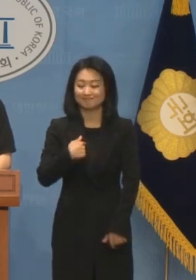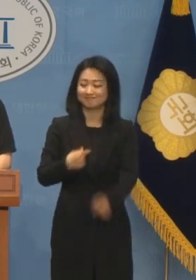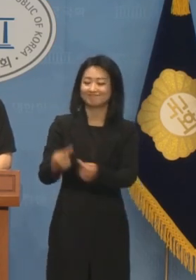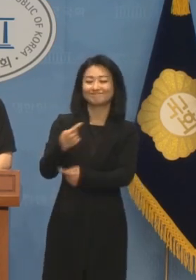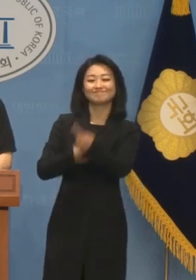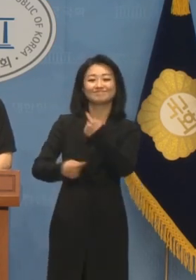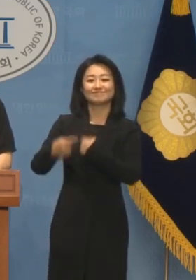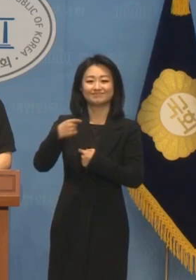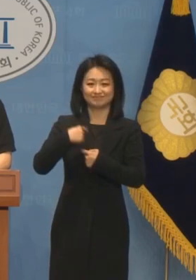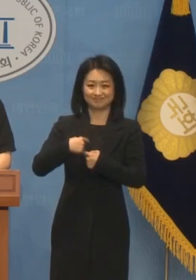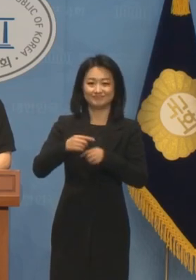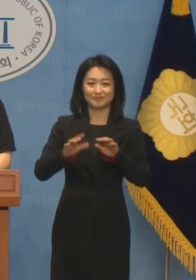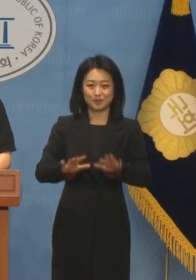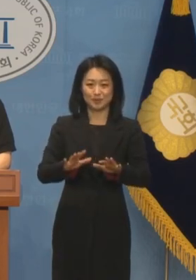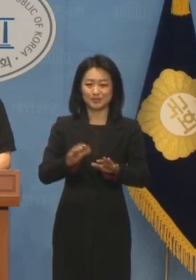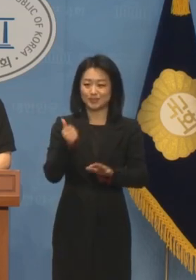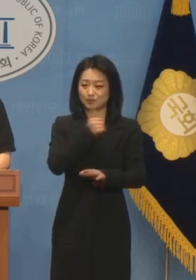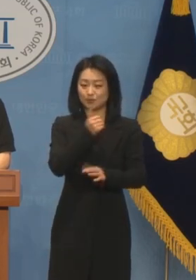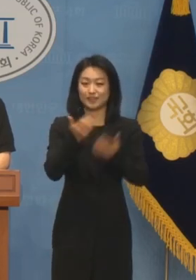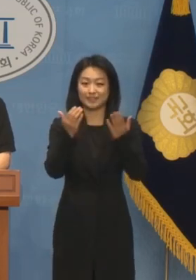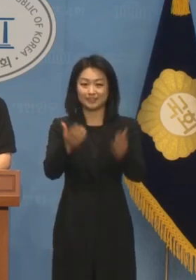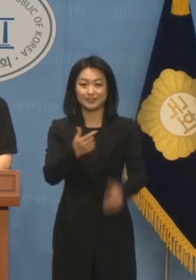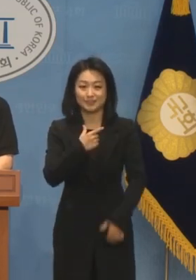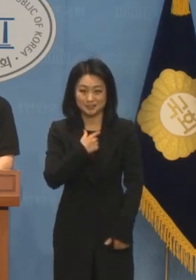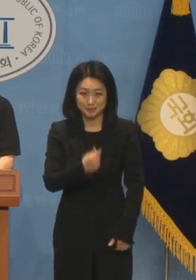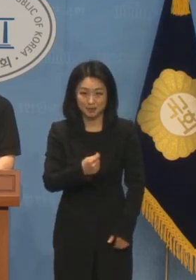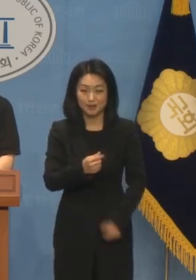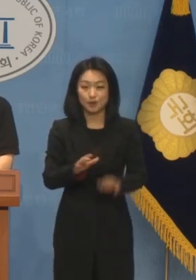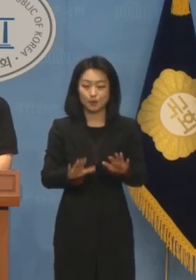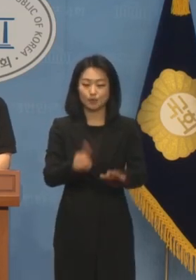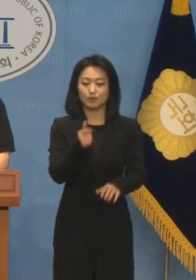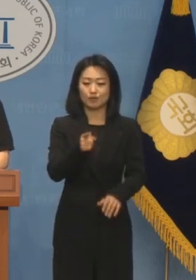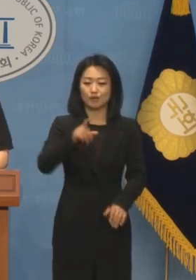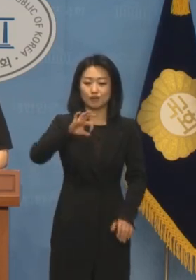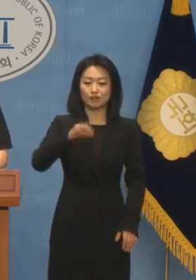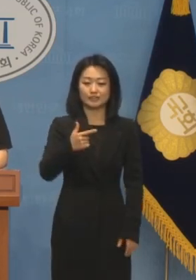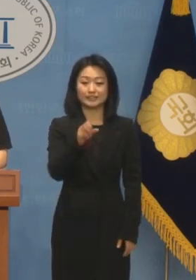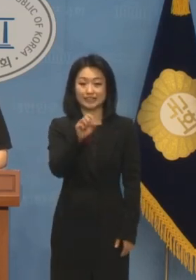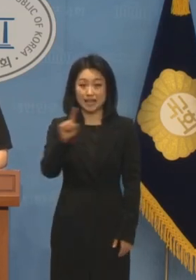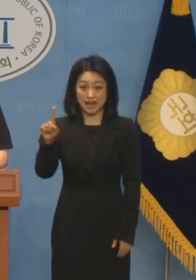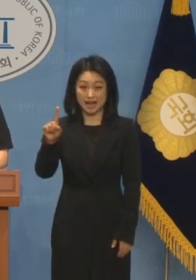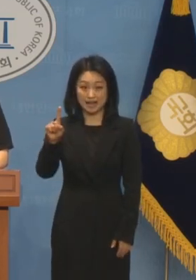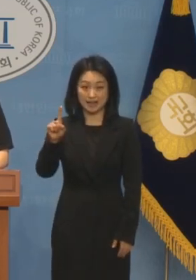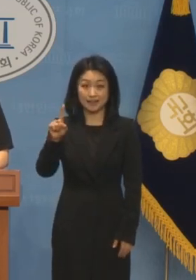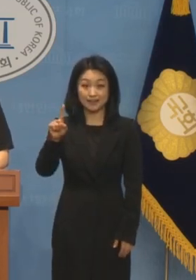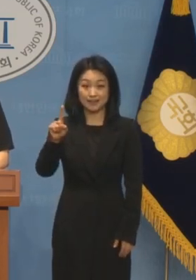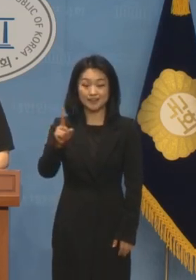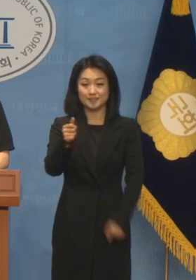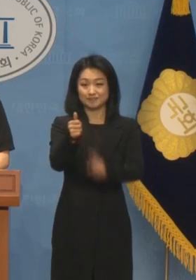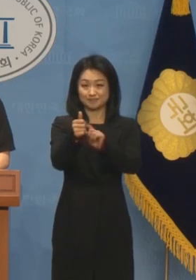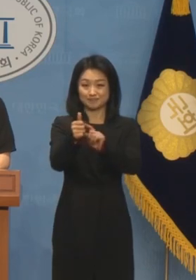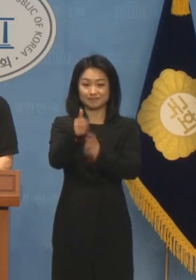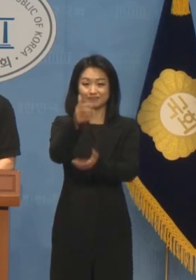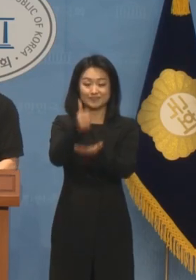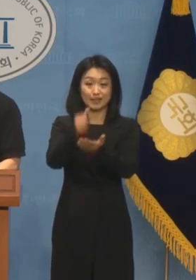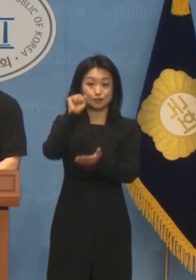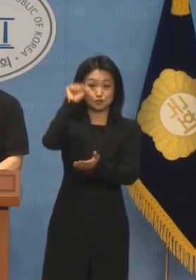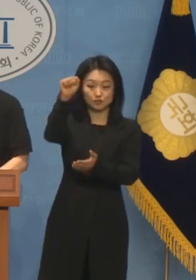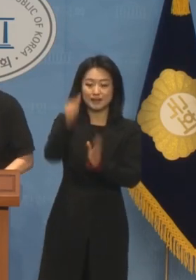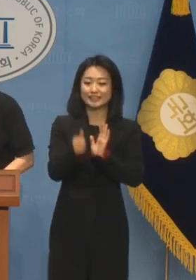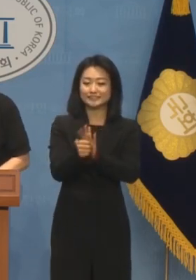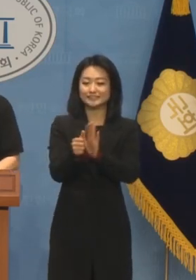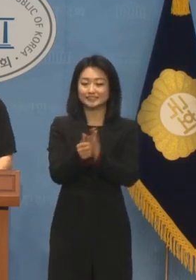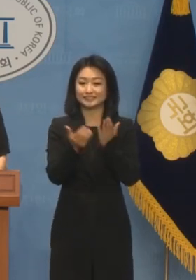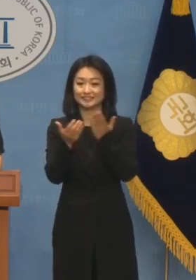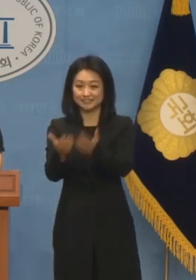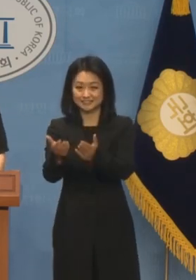이렇게 소통관에서 소개를 해드리고 있습니다. 오늘 또 허은하 캠프에서 지지선언 관련 기자회견 진행됩니다.